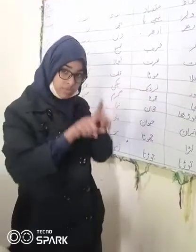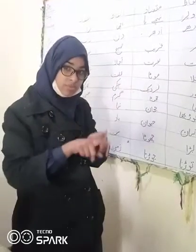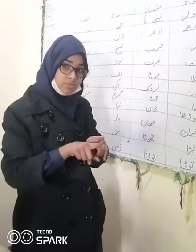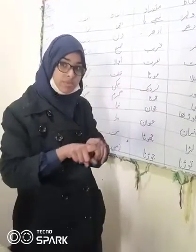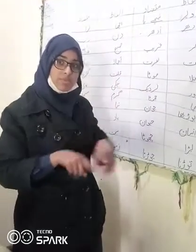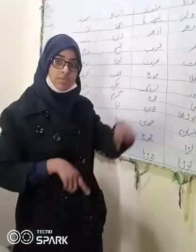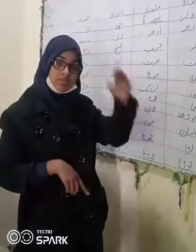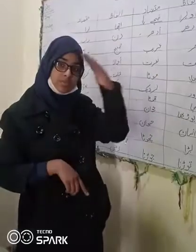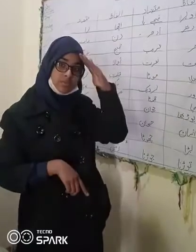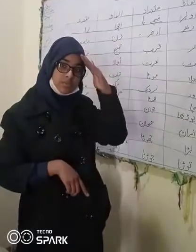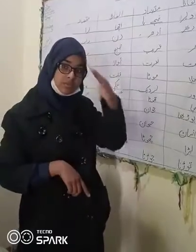जोड़ना,